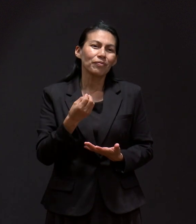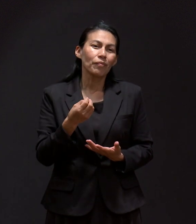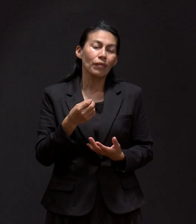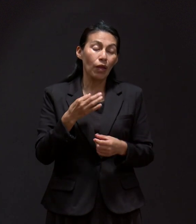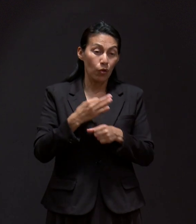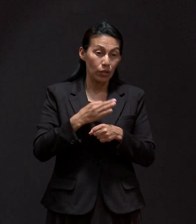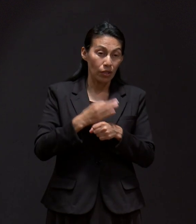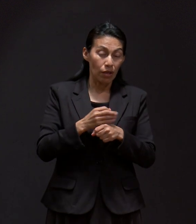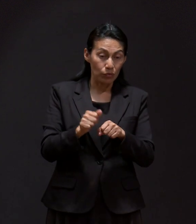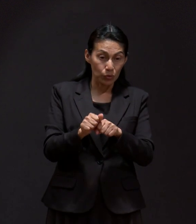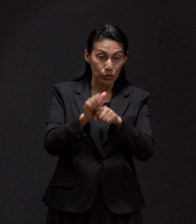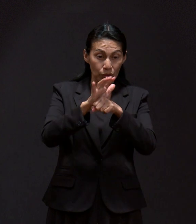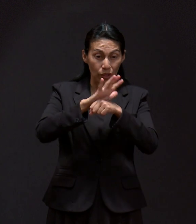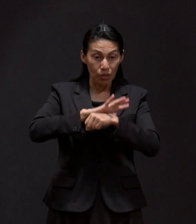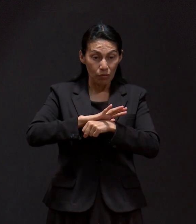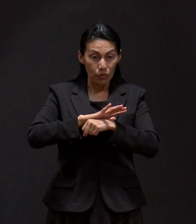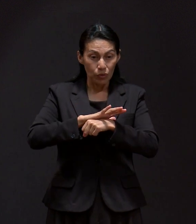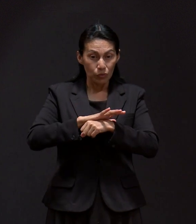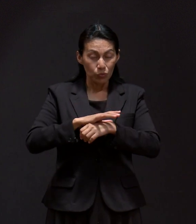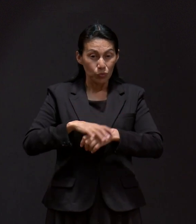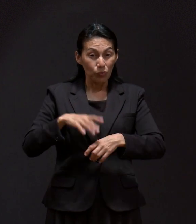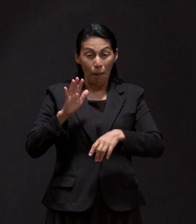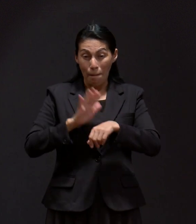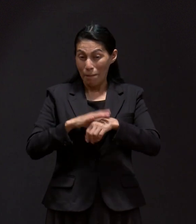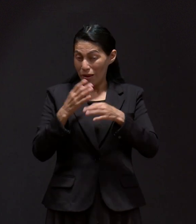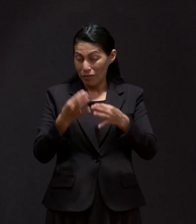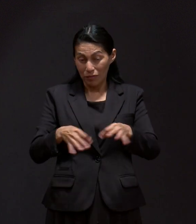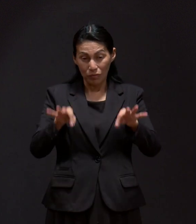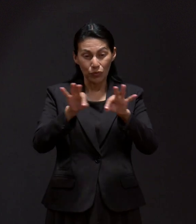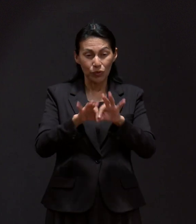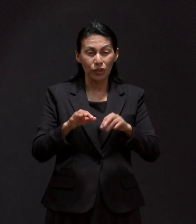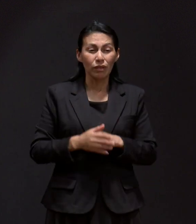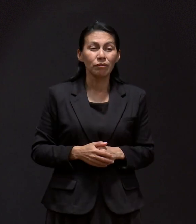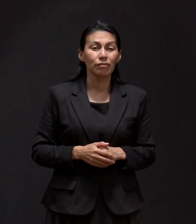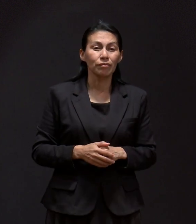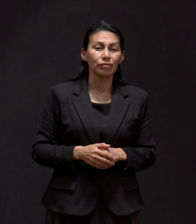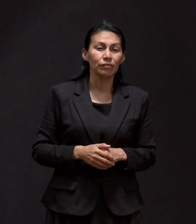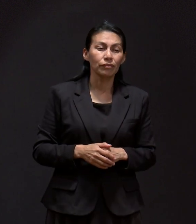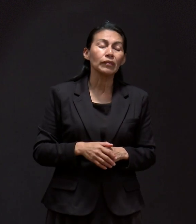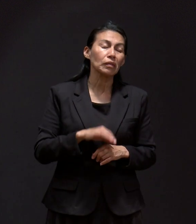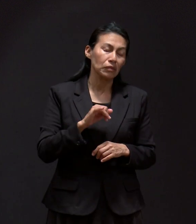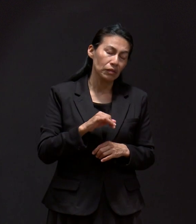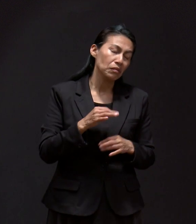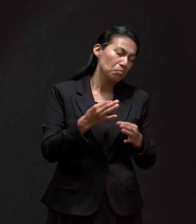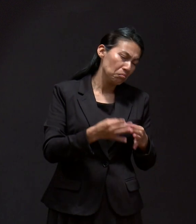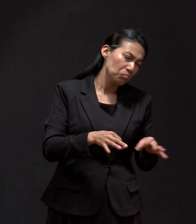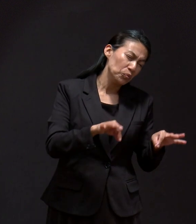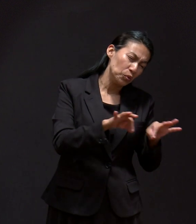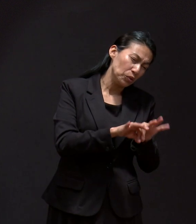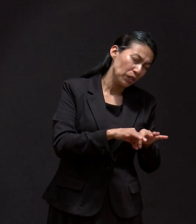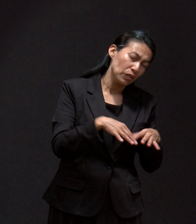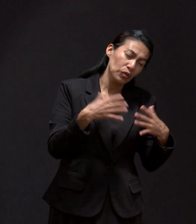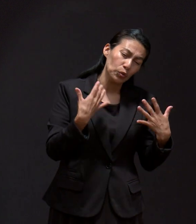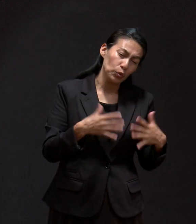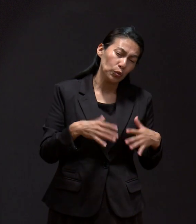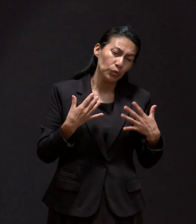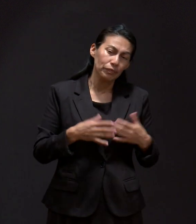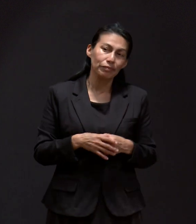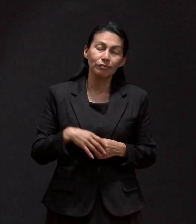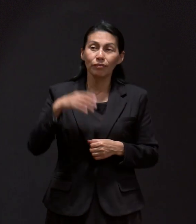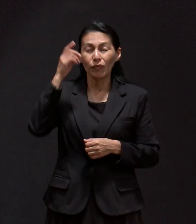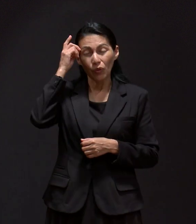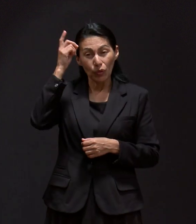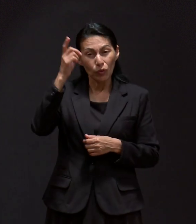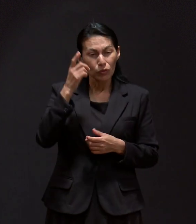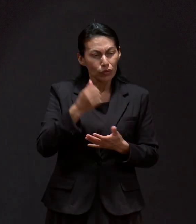bonito muy intenso en esta pandemia muy importante en esta pandemia porque quien más